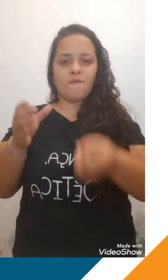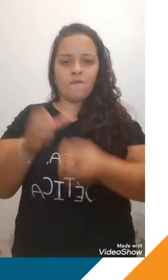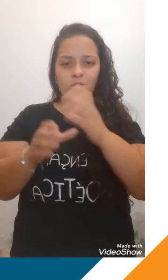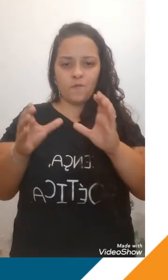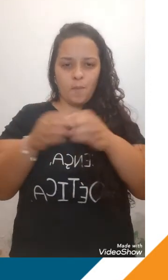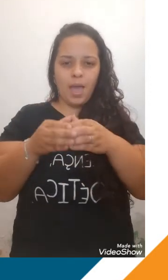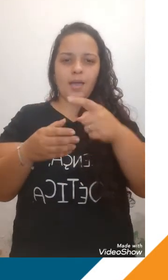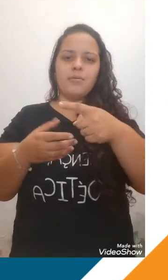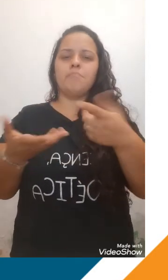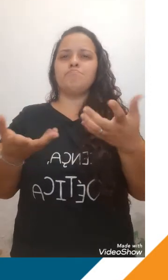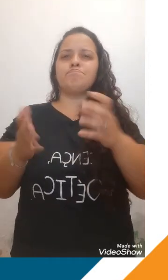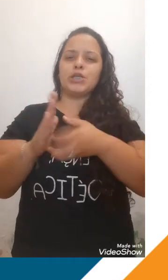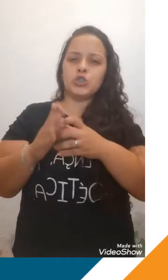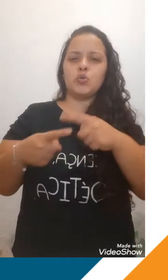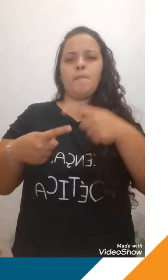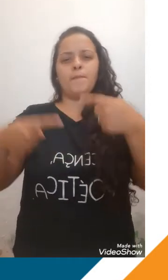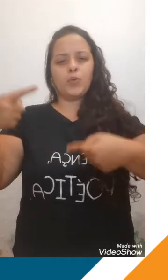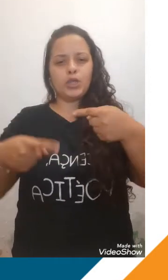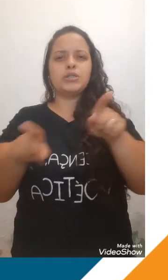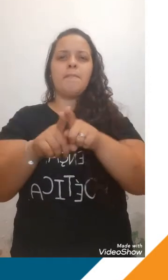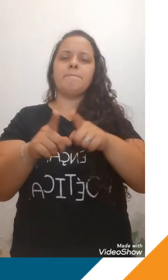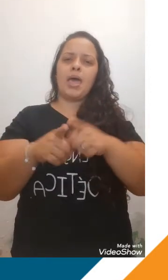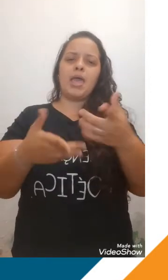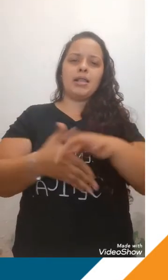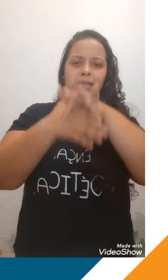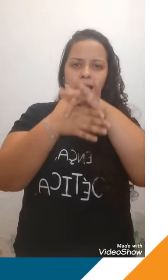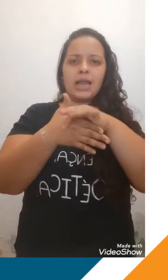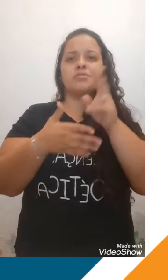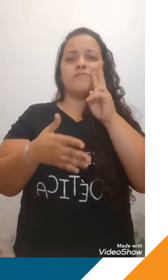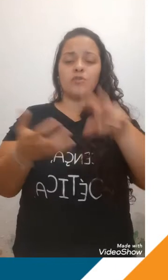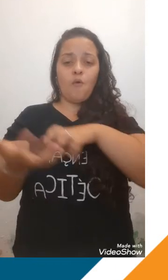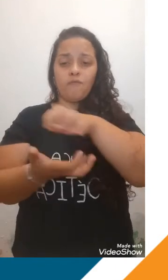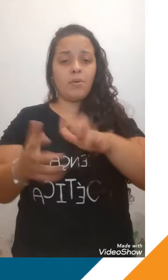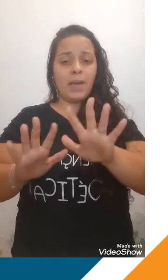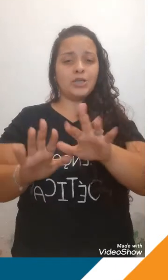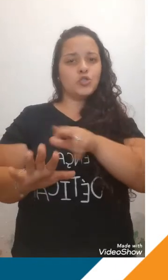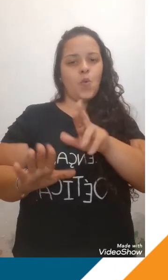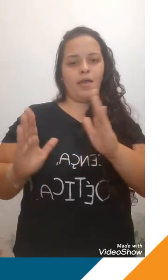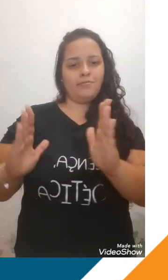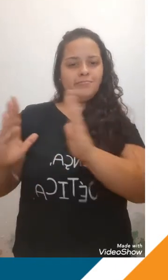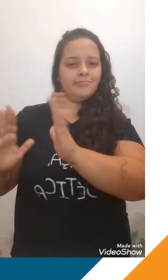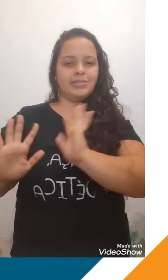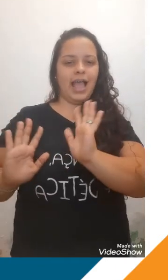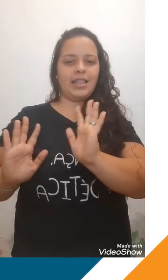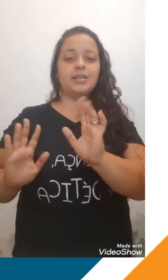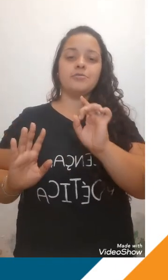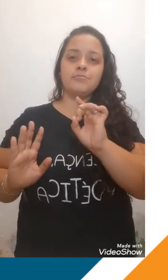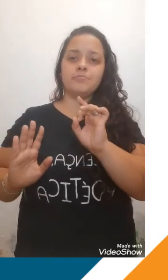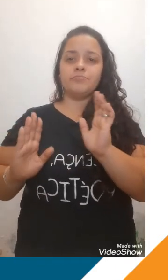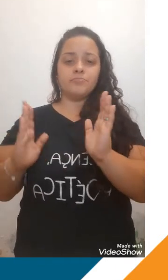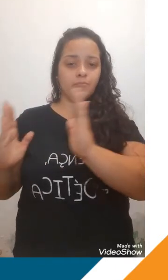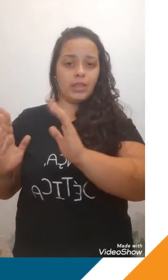formavam e compunham os partidos políticos e as lideranças, estavam em conflito. E não é isso que a